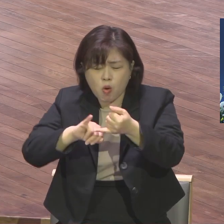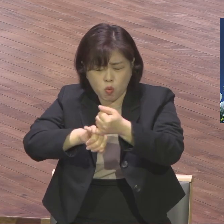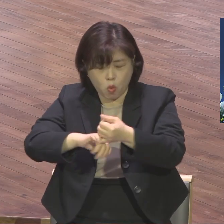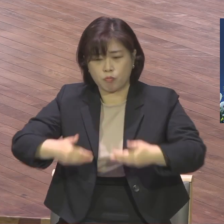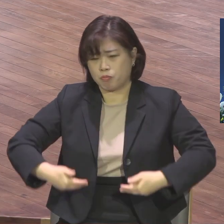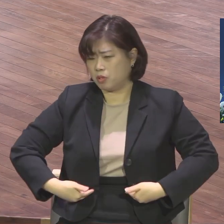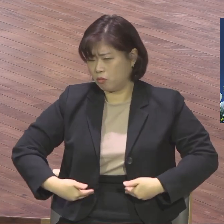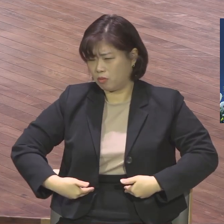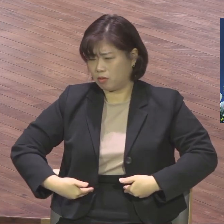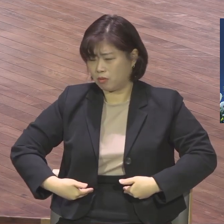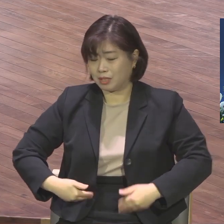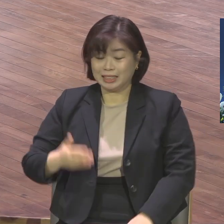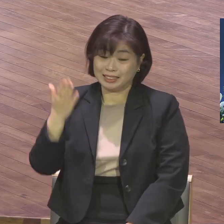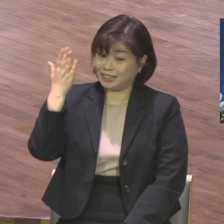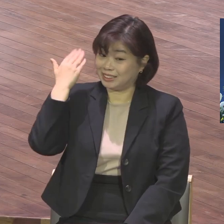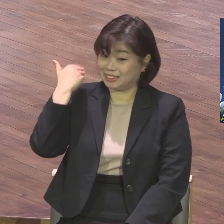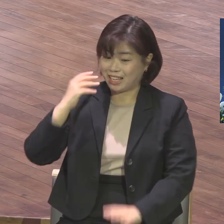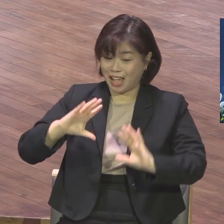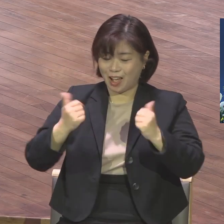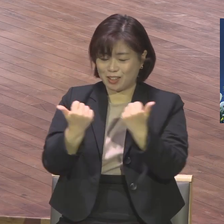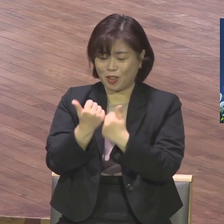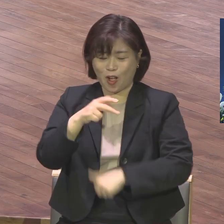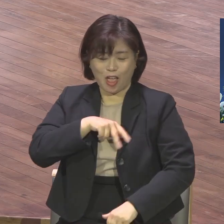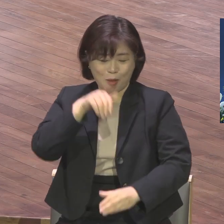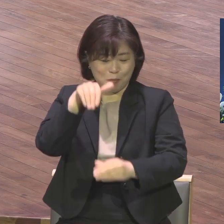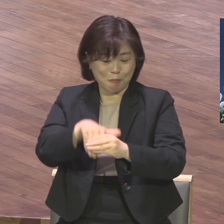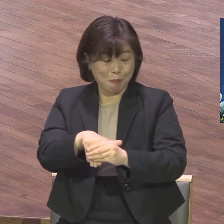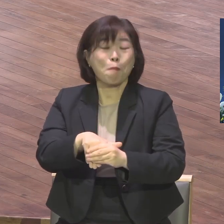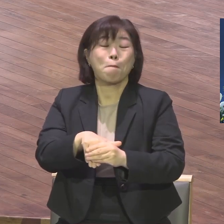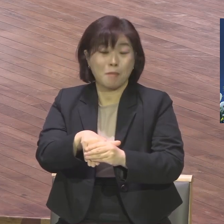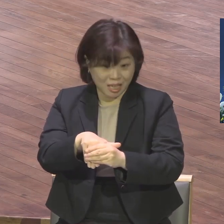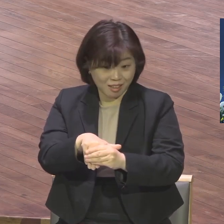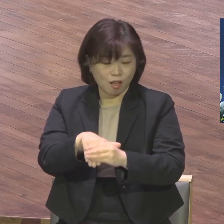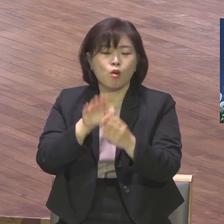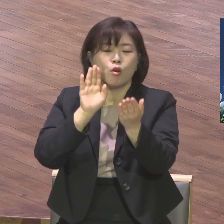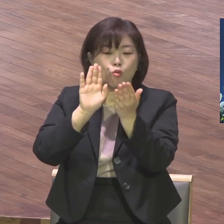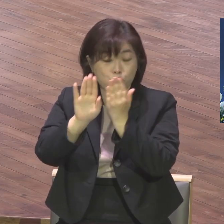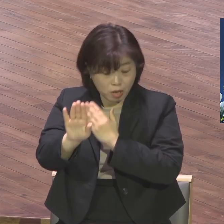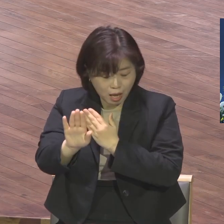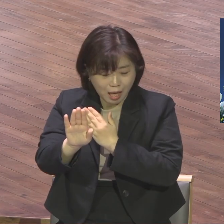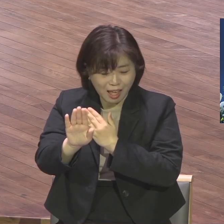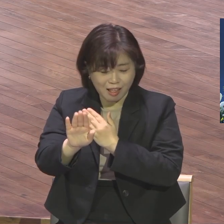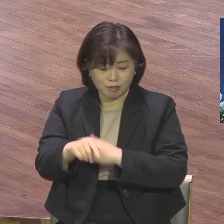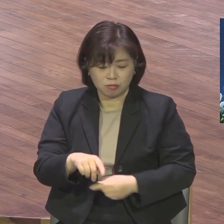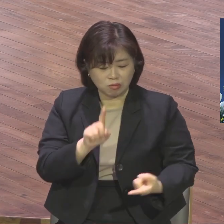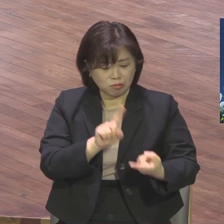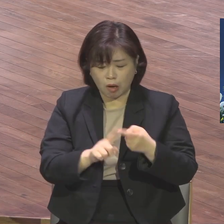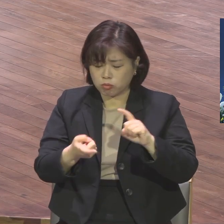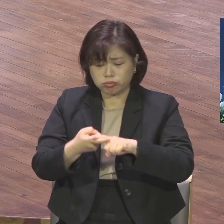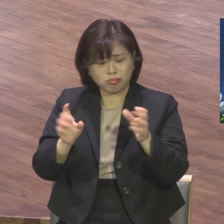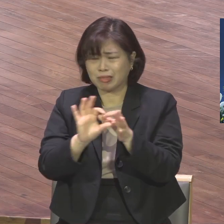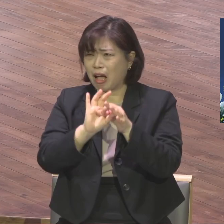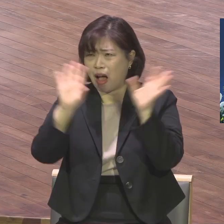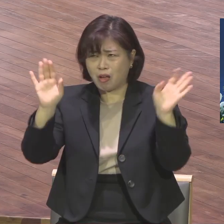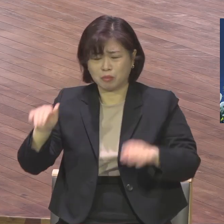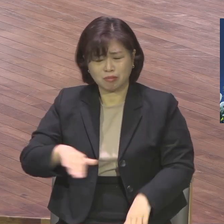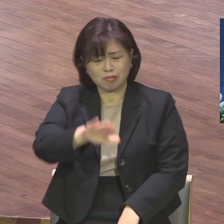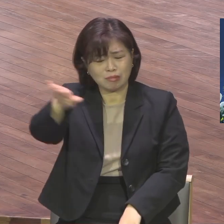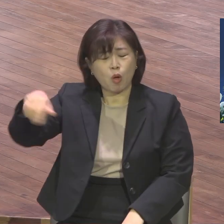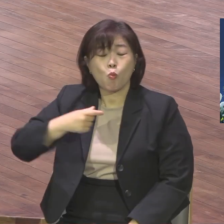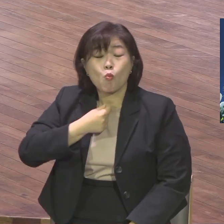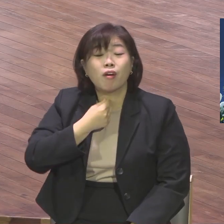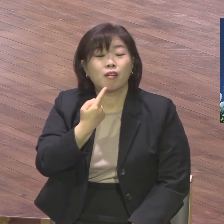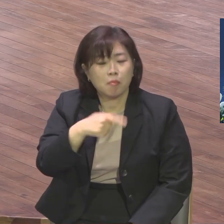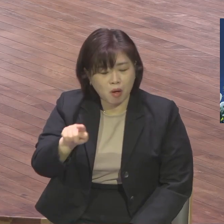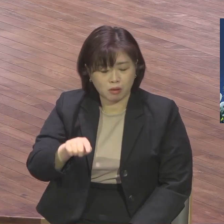이후에 국민들이 여당과 야당 모두에게 바란 것이 뭐냐 제발 좀 변해라